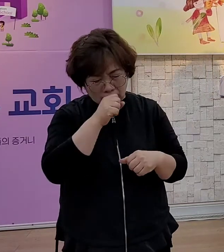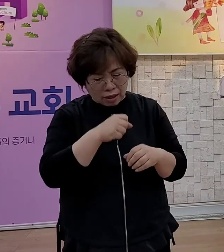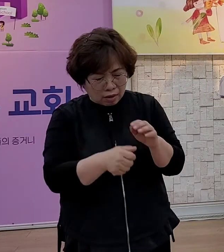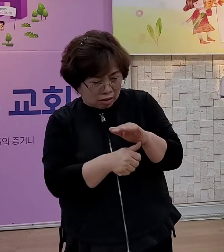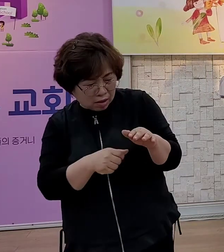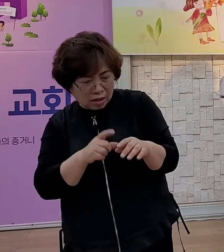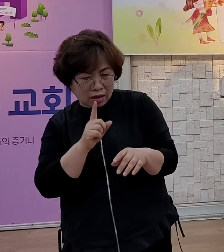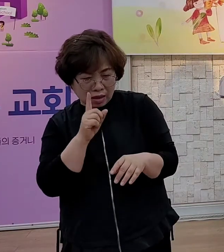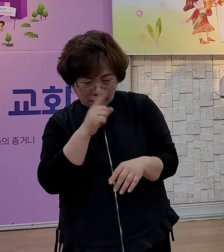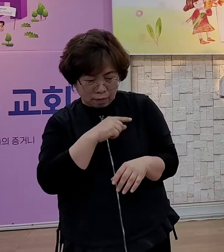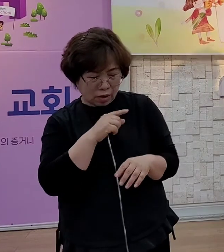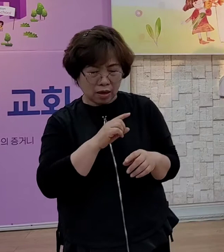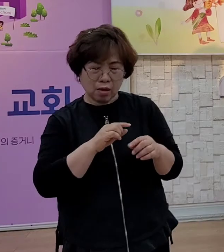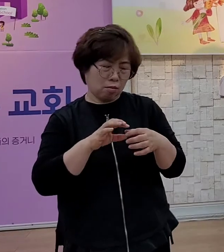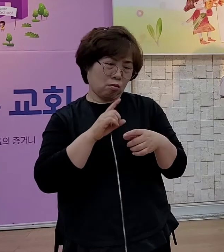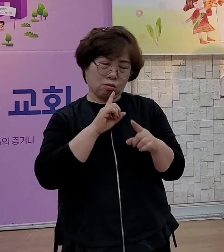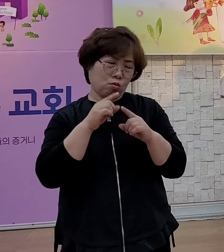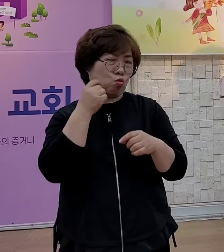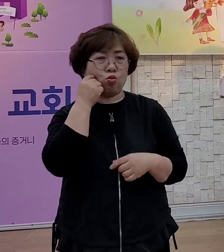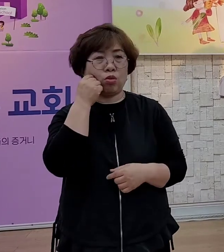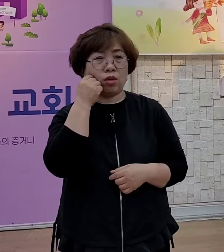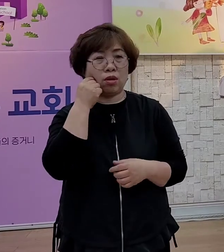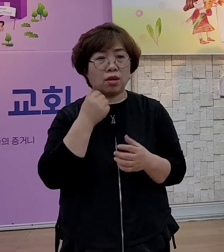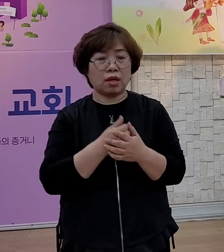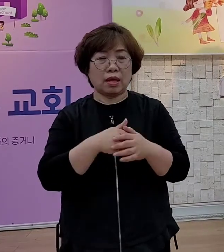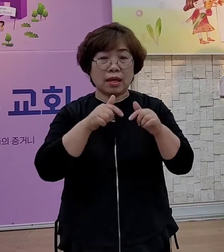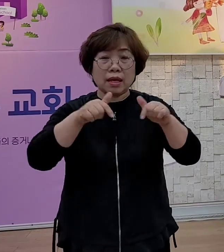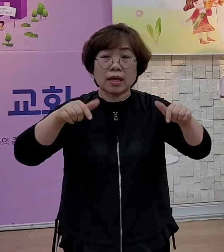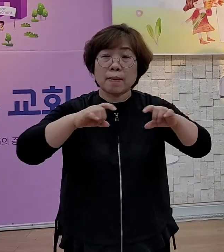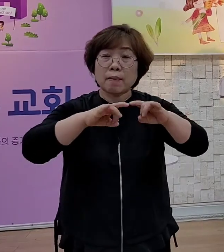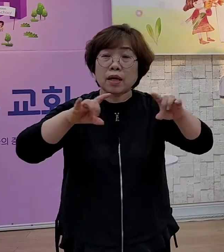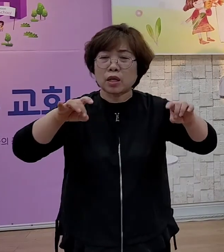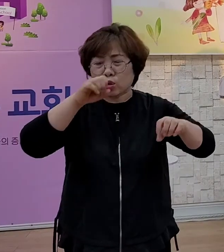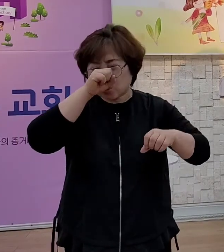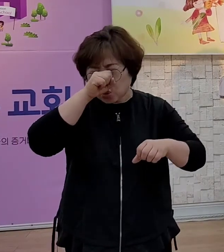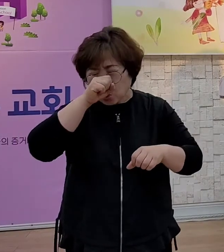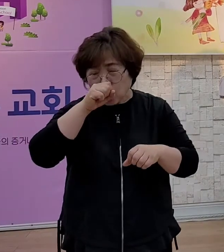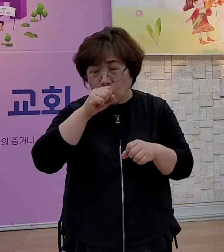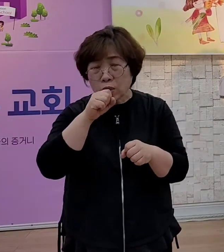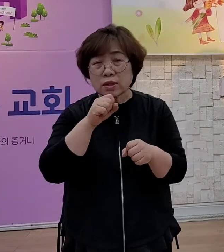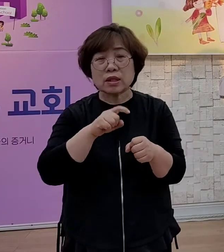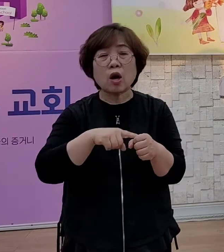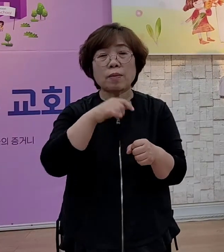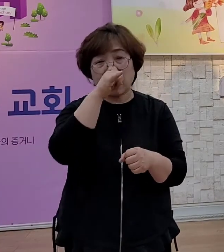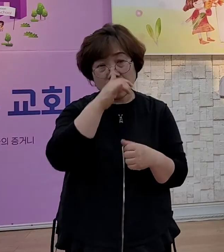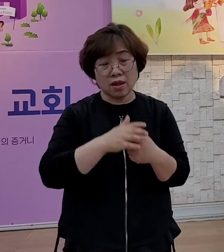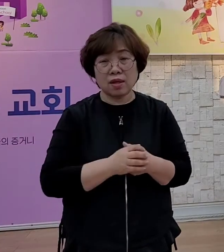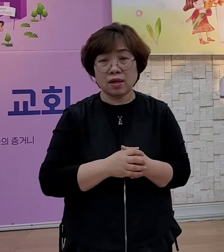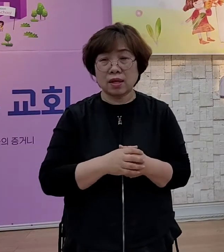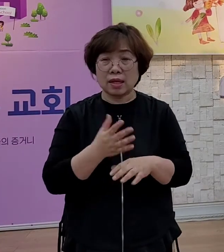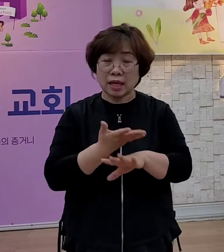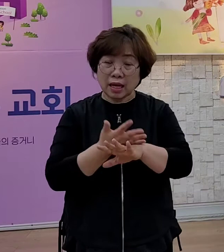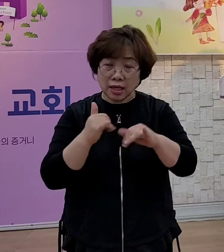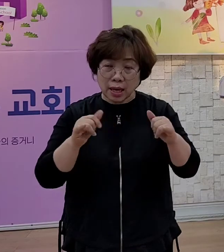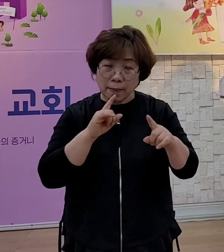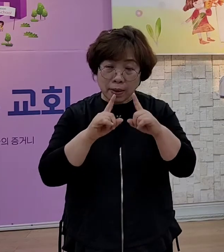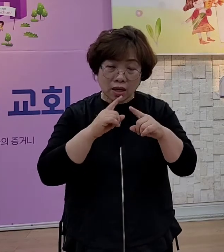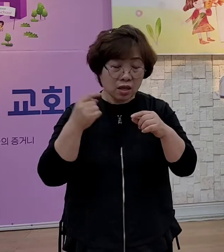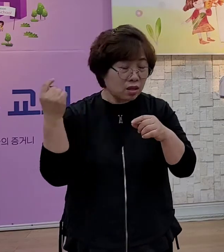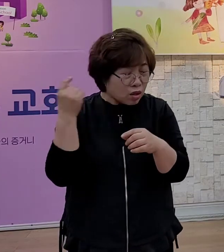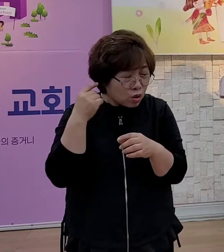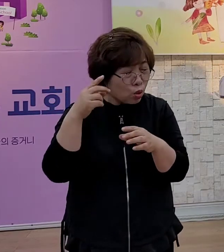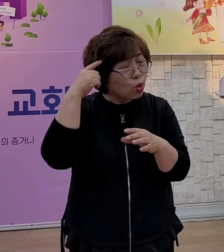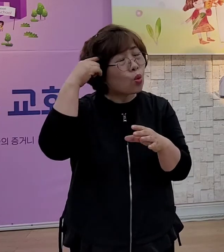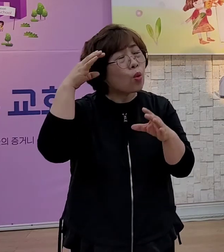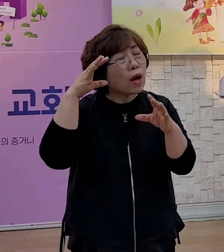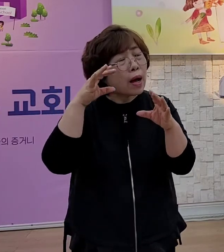이렇게 내성적인 사람이 더 좋다? 말할 수 없는 거예요. 각자의 장점이 다 있습니다. 근데 이게 다른 사람의 말을 공감해주고 들어주는